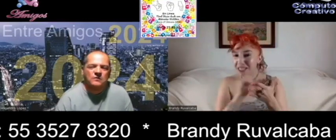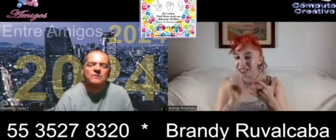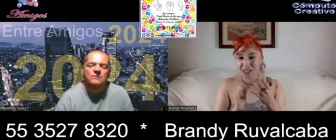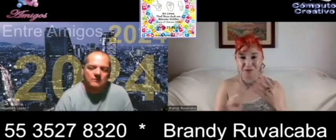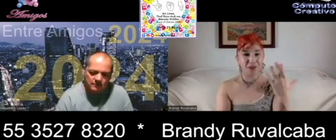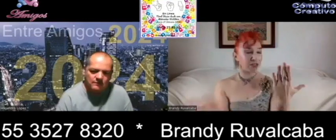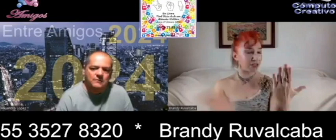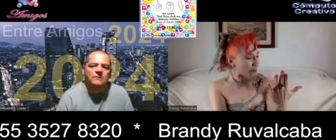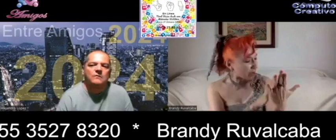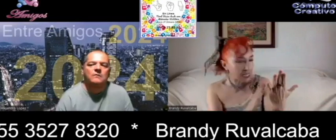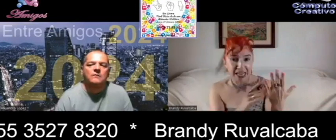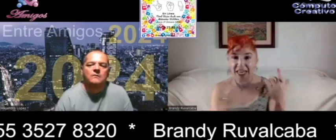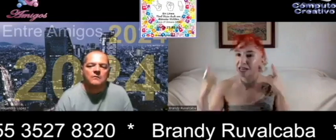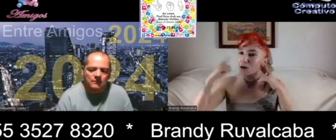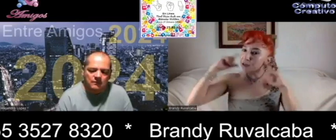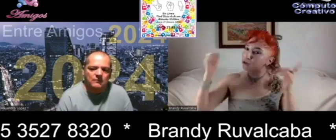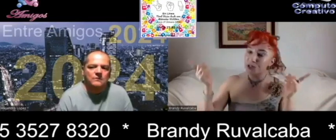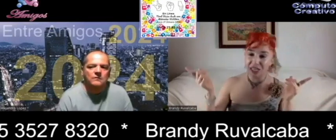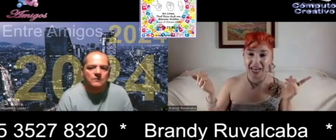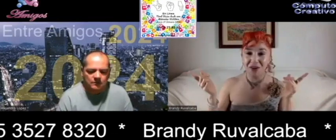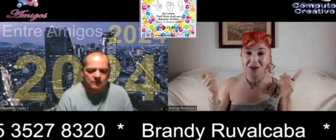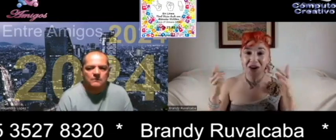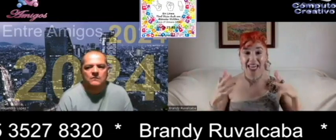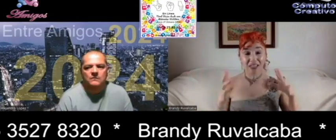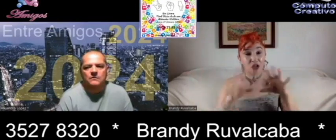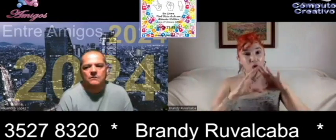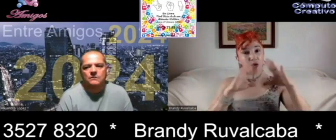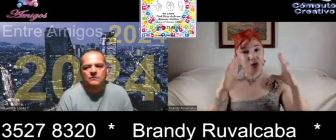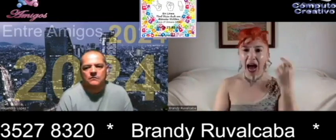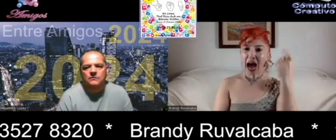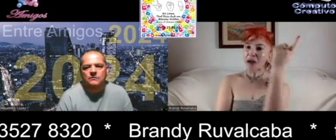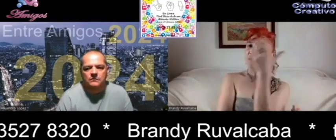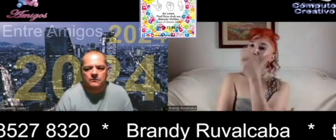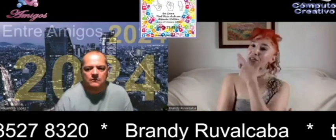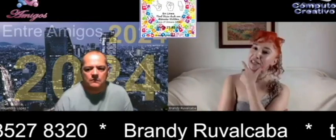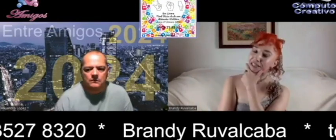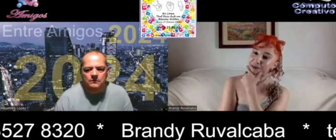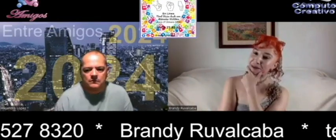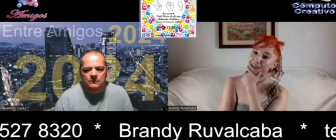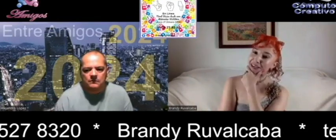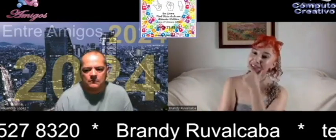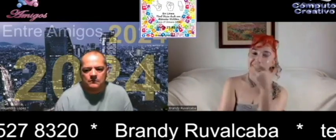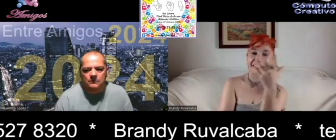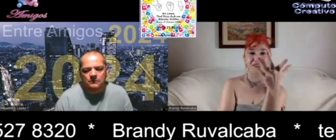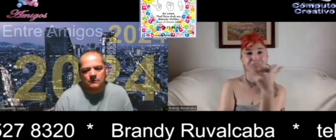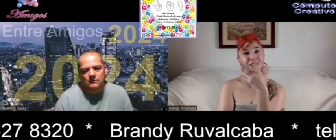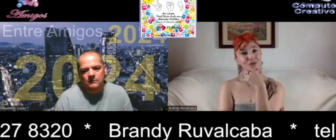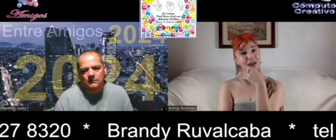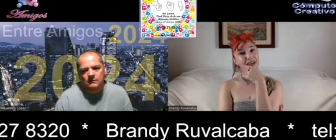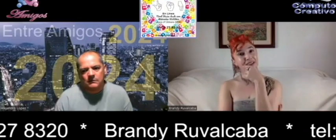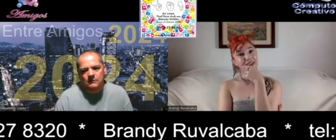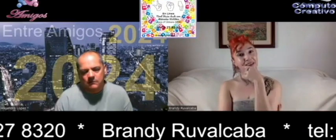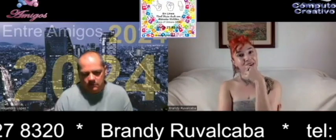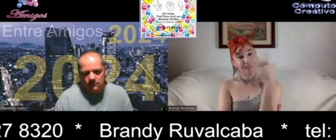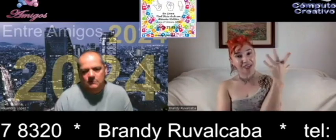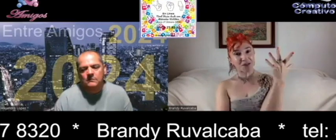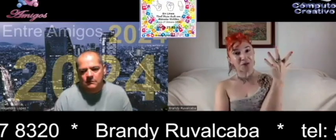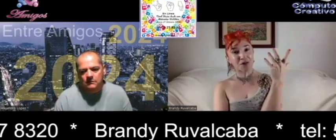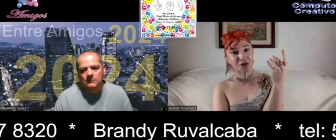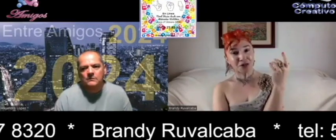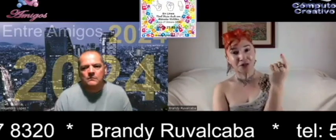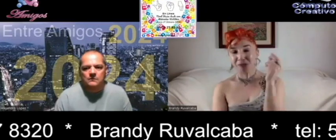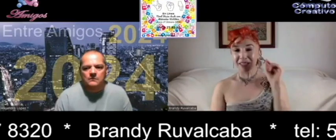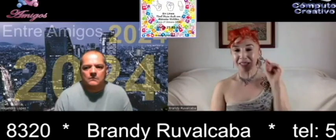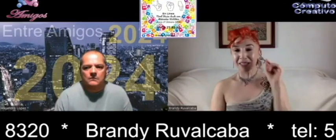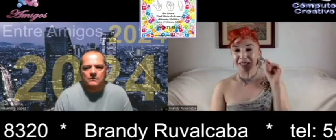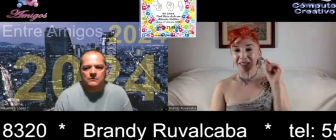más escribirlo, no es nada más leerlo o escucharlo, es conocer, ¿por qué en ese país hacen esto tan diferente? Qué